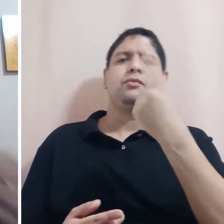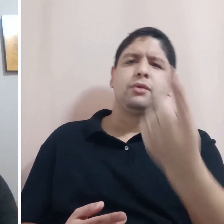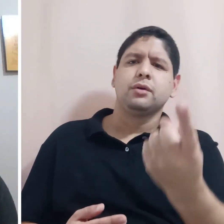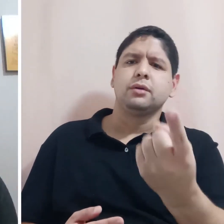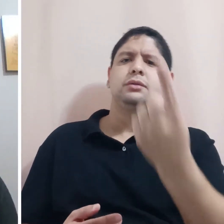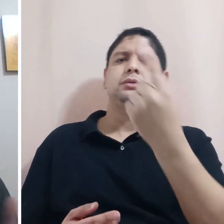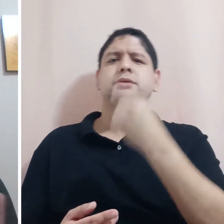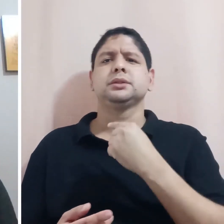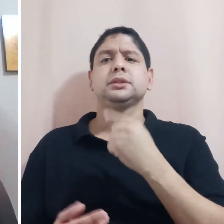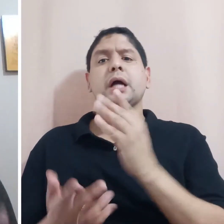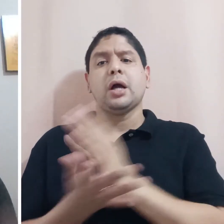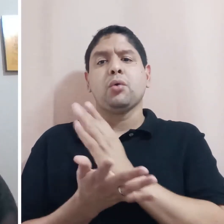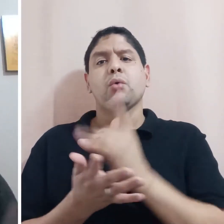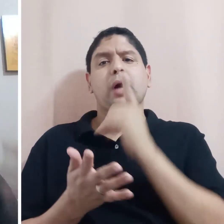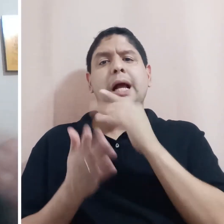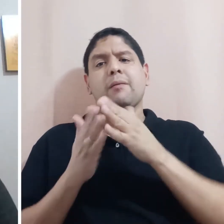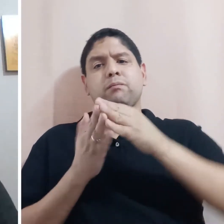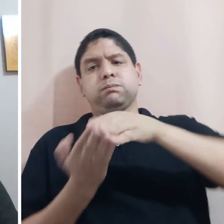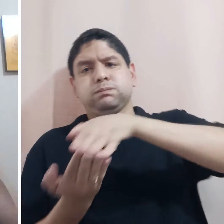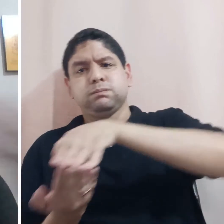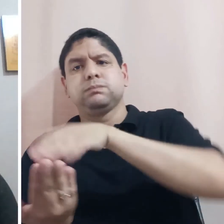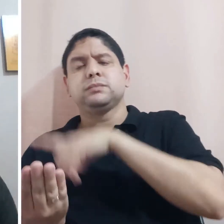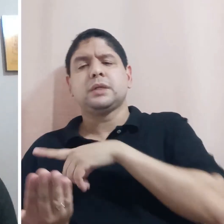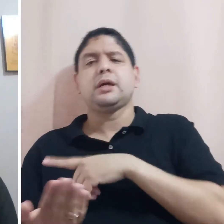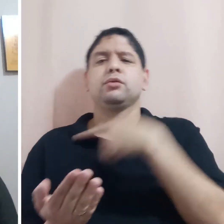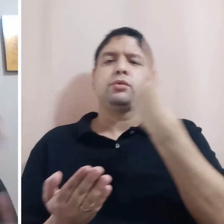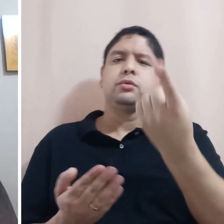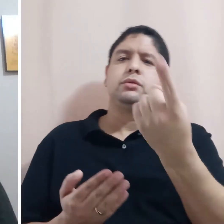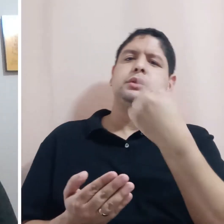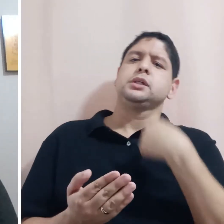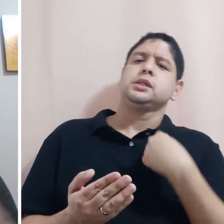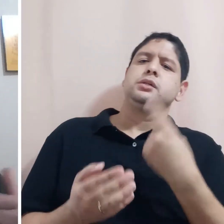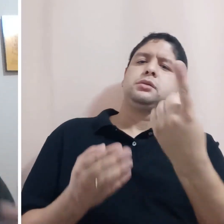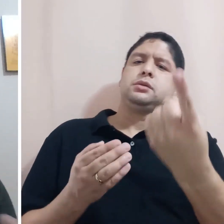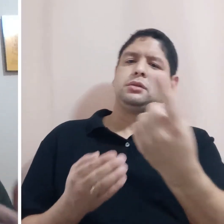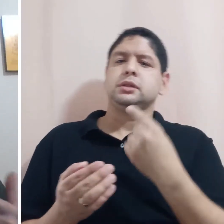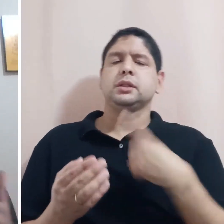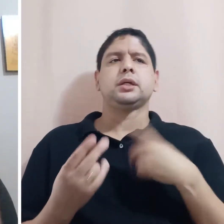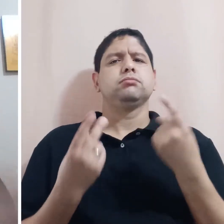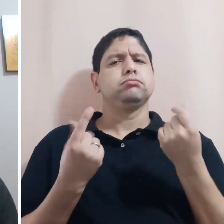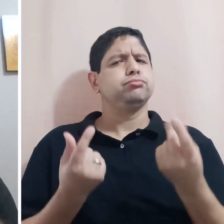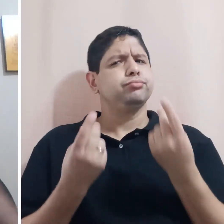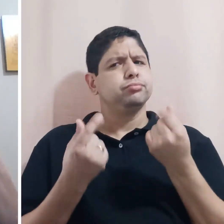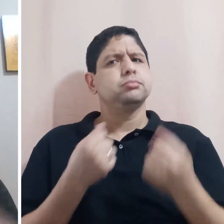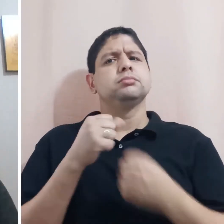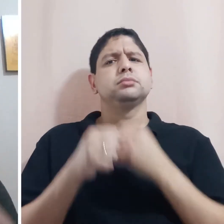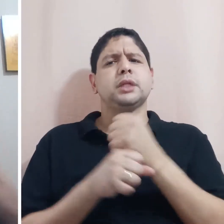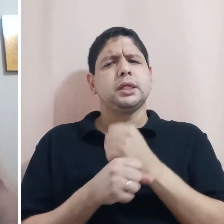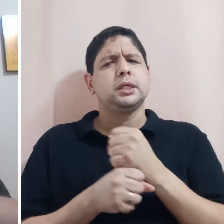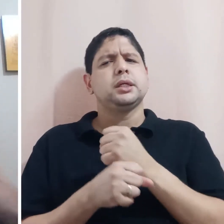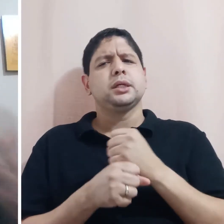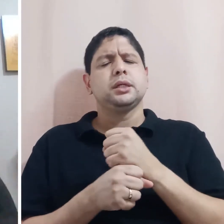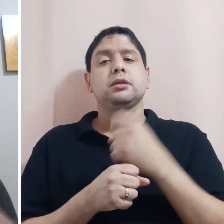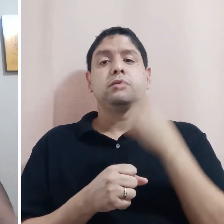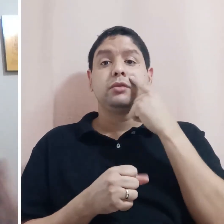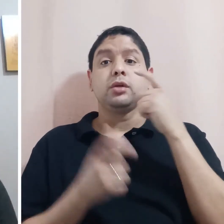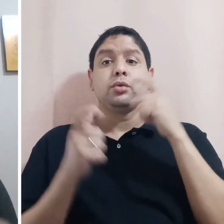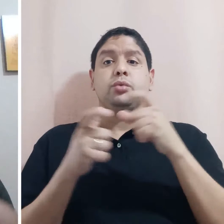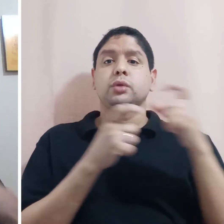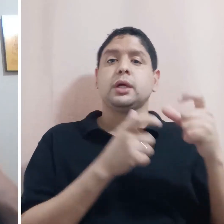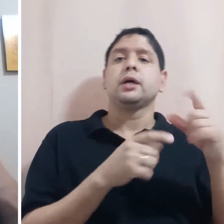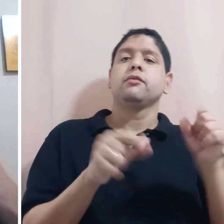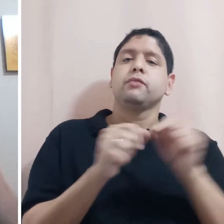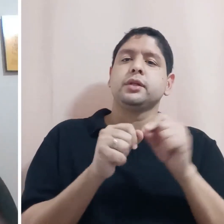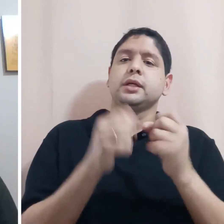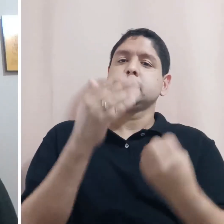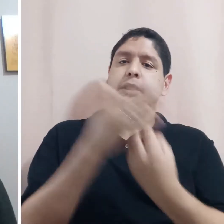erro, acerto, né? Ia, voltava, ia e tinha naufrágio, mandava outra expedição, então isso foi levando muito tempo, eles